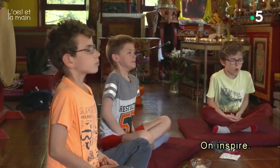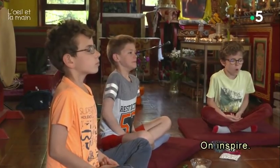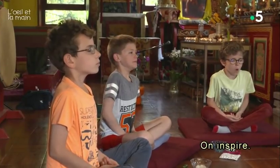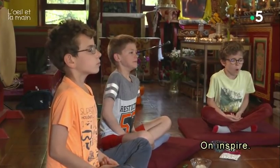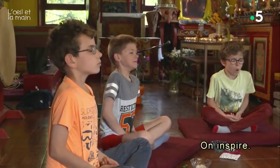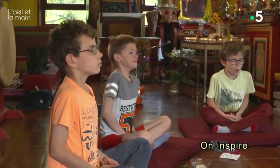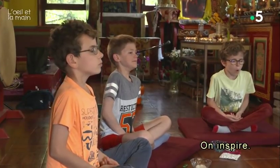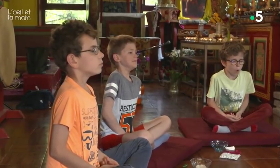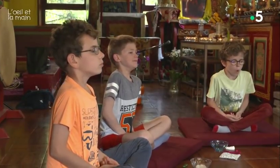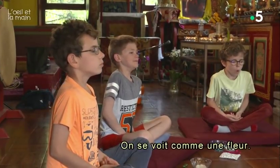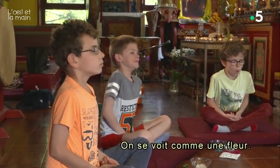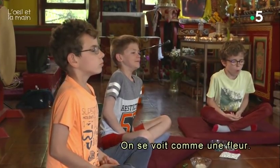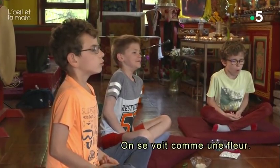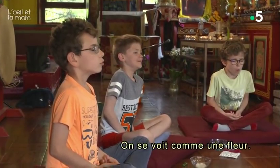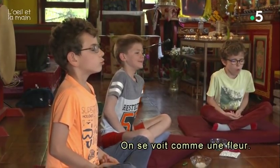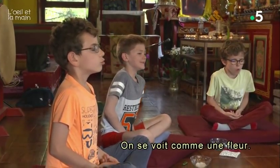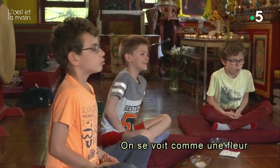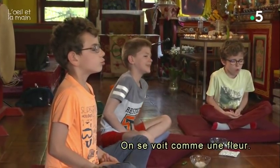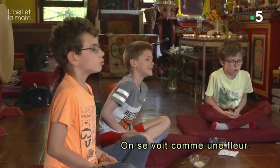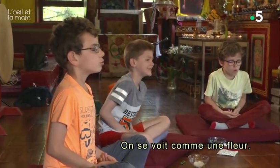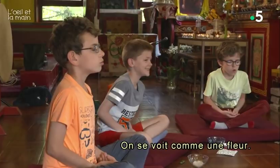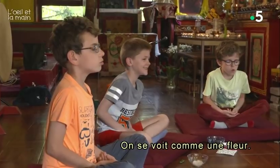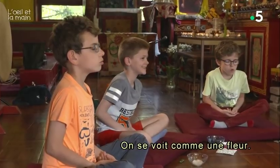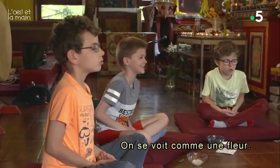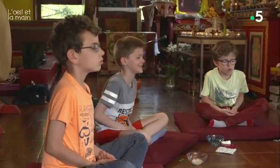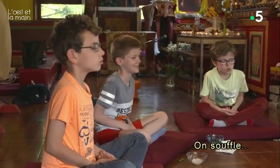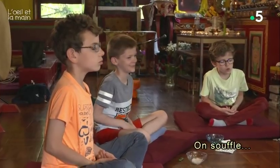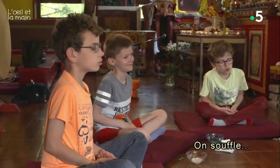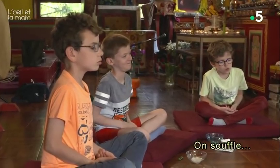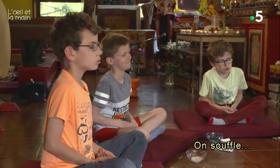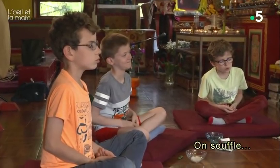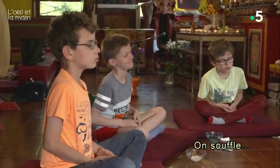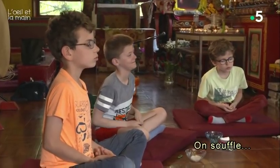inspire, on se voit comme une fleur. On souffle,